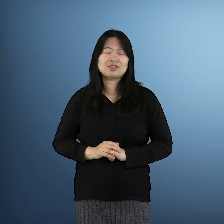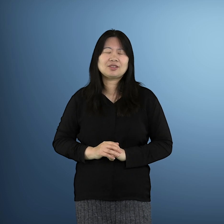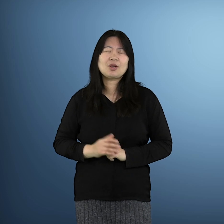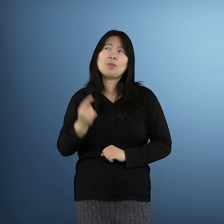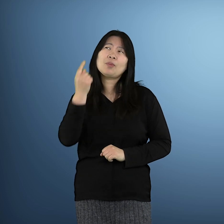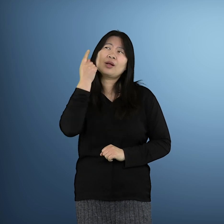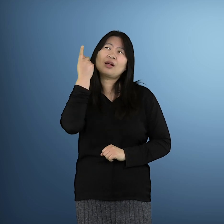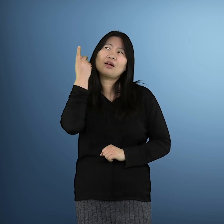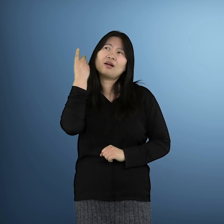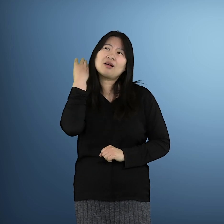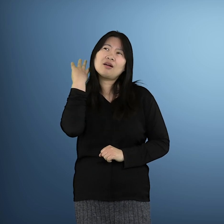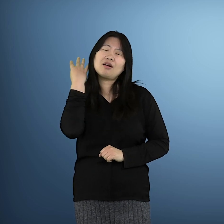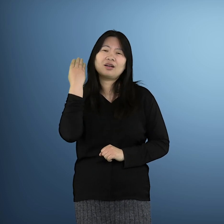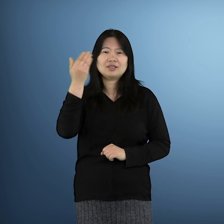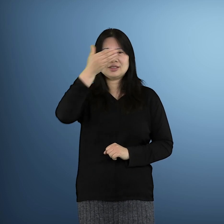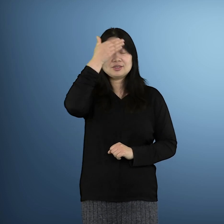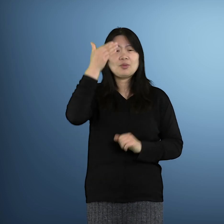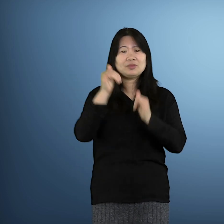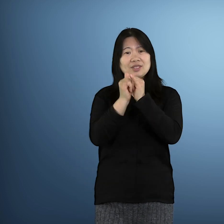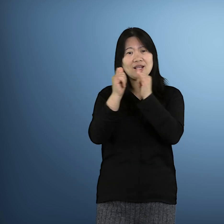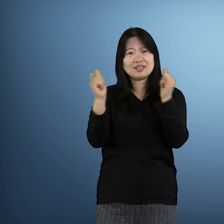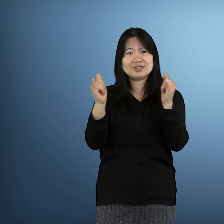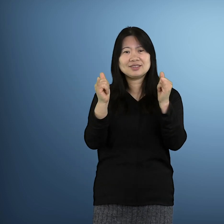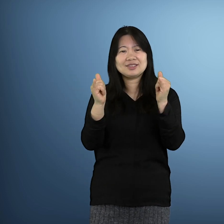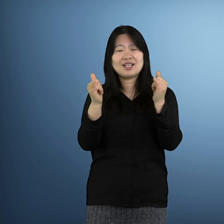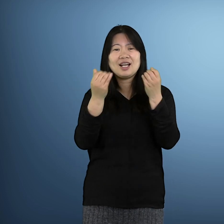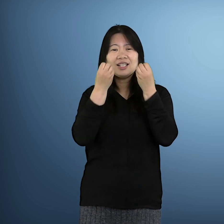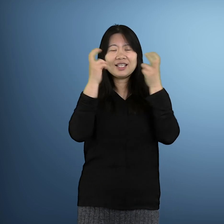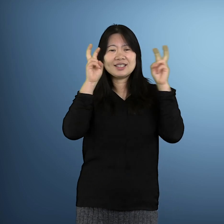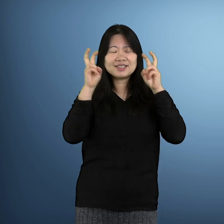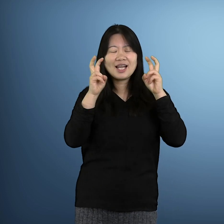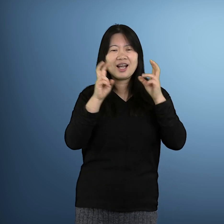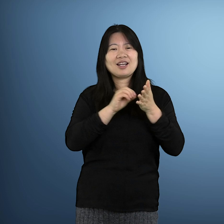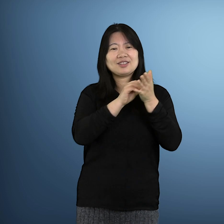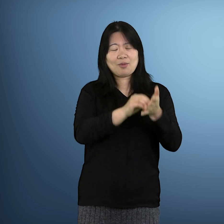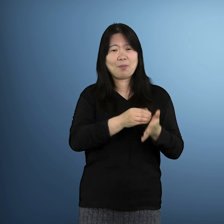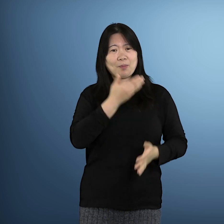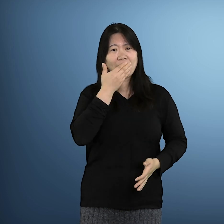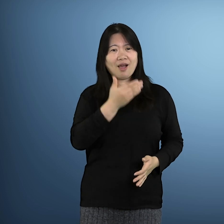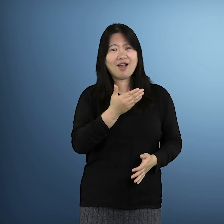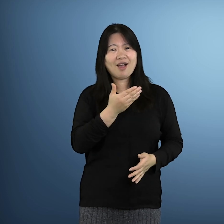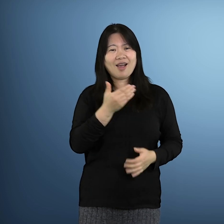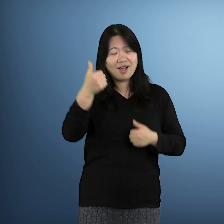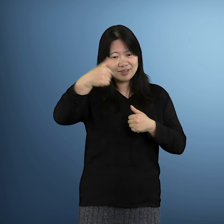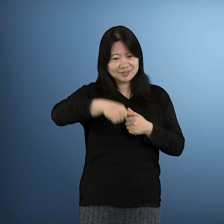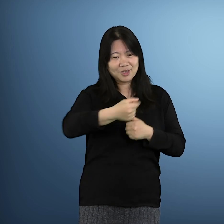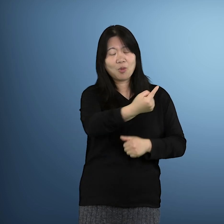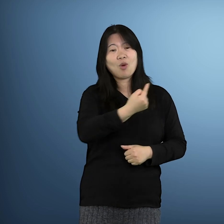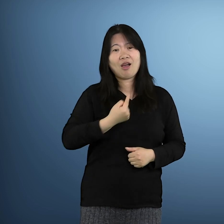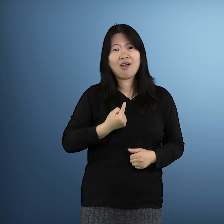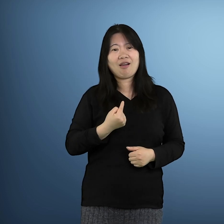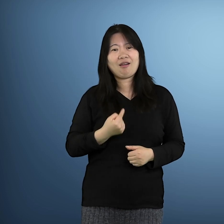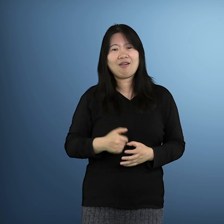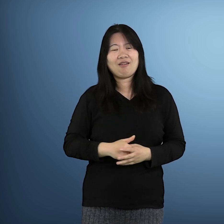며칠 전에 우리 청년들이 새 직장이 생겼다고 인사를 온다 그래서